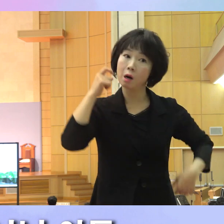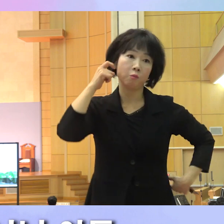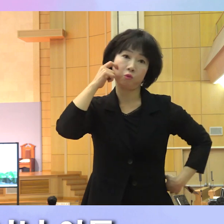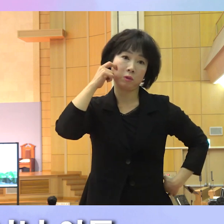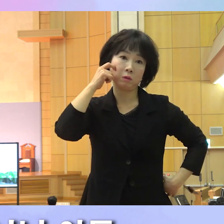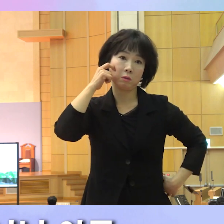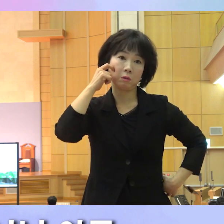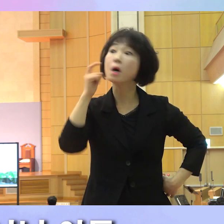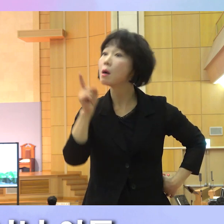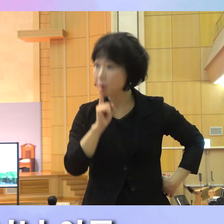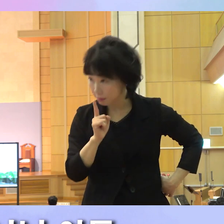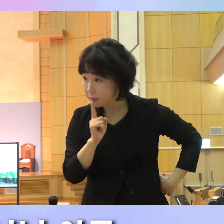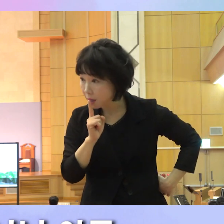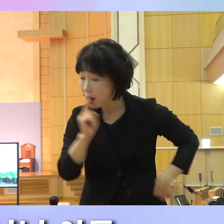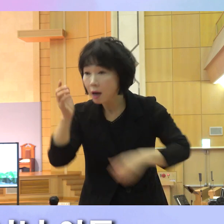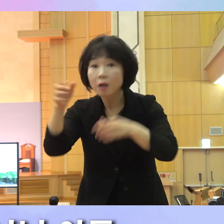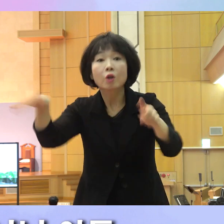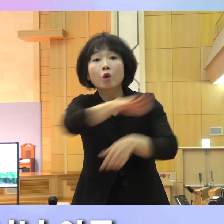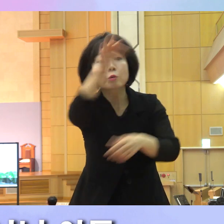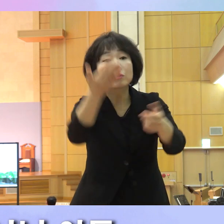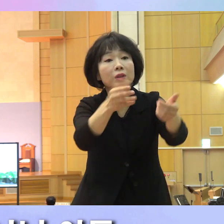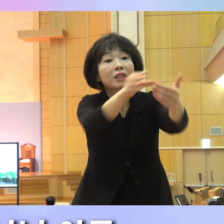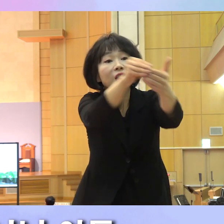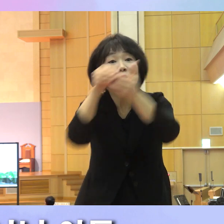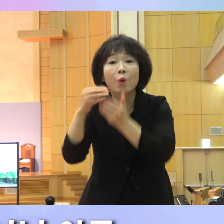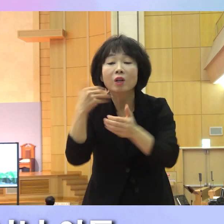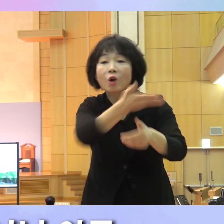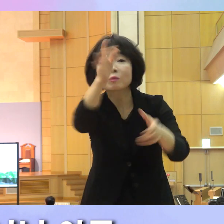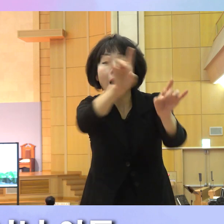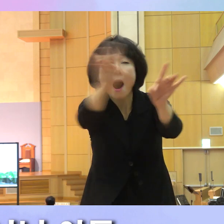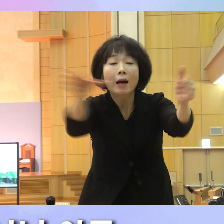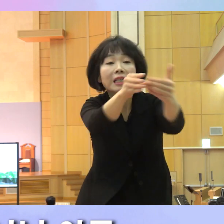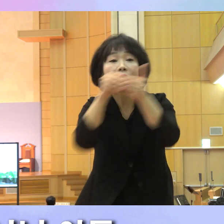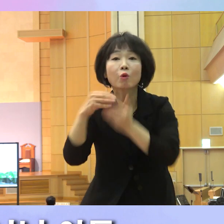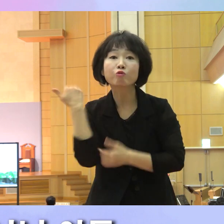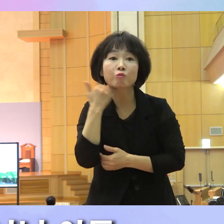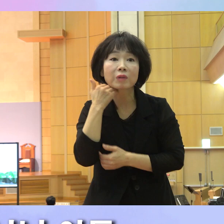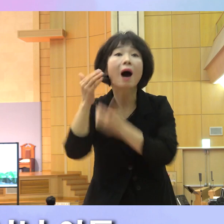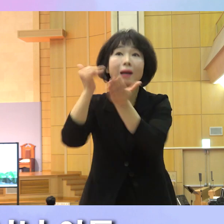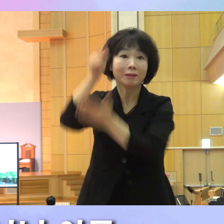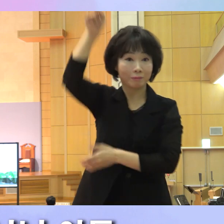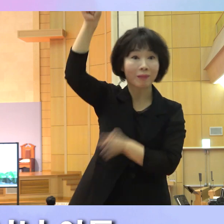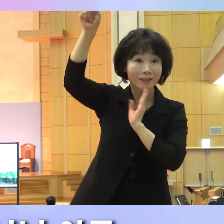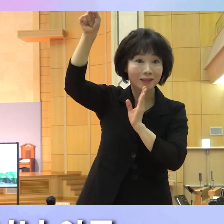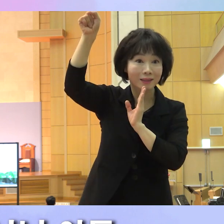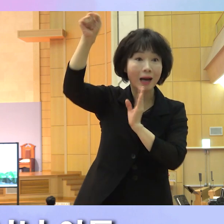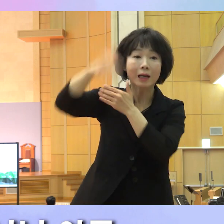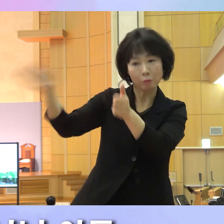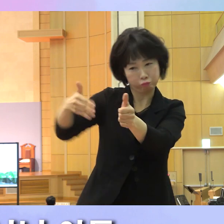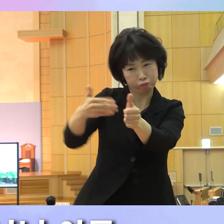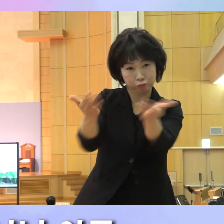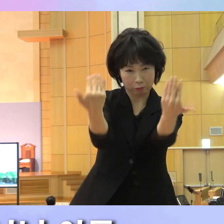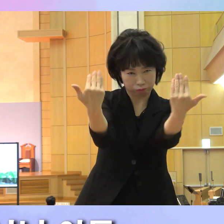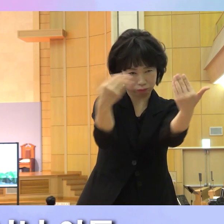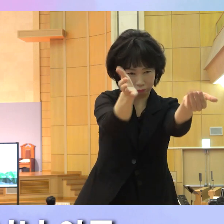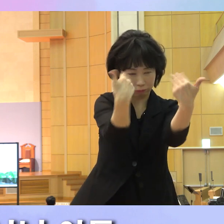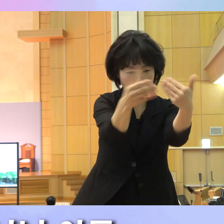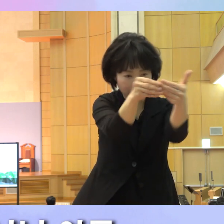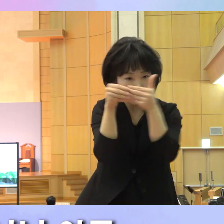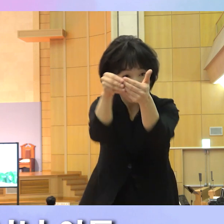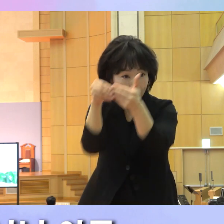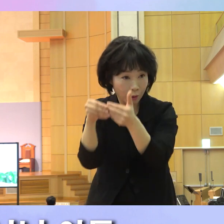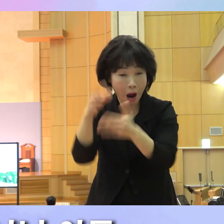내게, 예수님에게 올 수가 없으니 오는 그를 내가 마지막 날에 다시